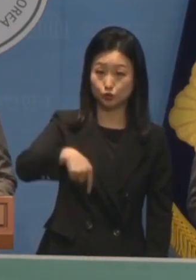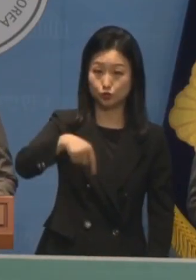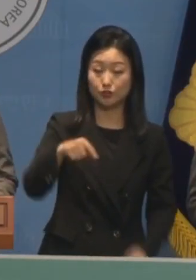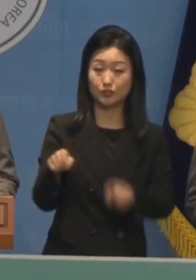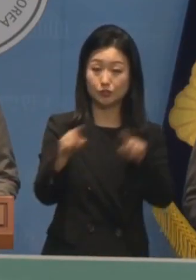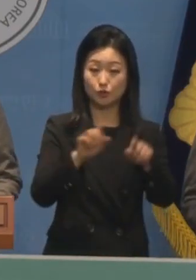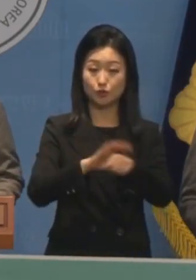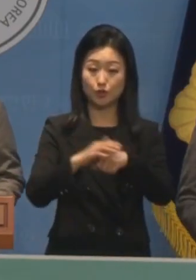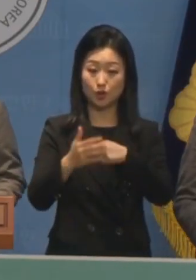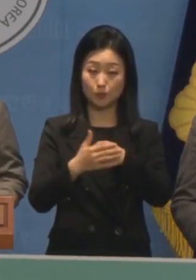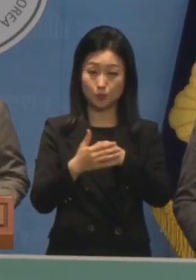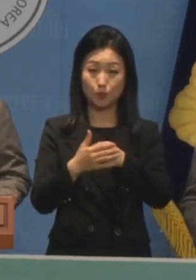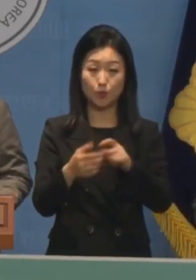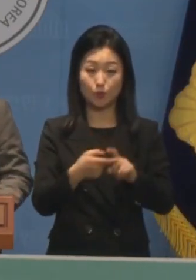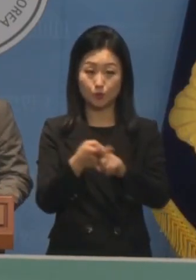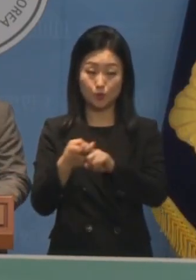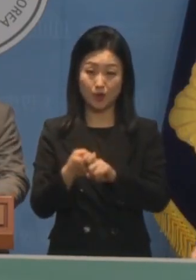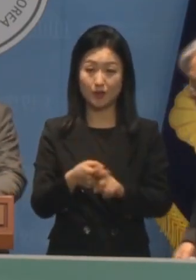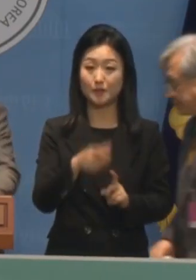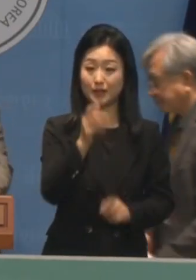전국협동조합협의회 상임대표님 말씀 듣겠습니다.